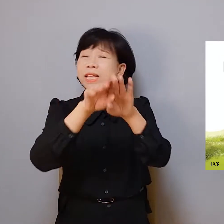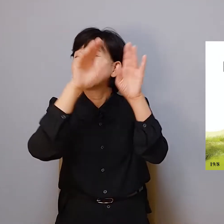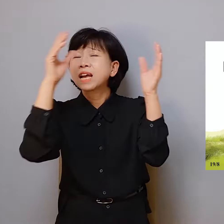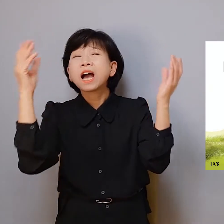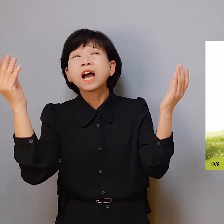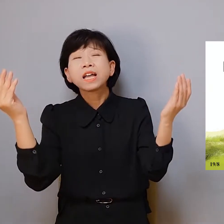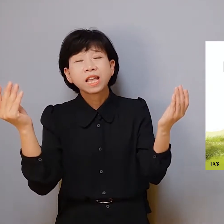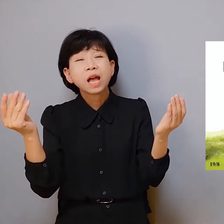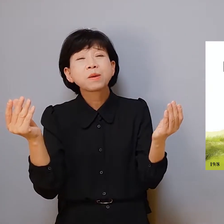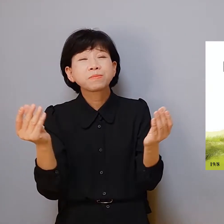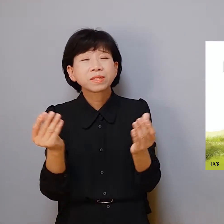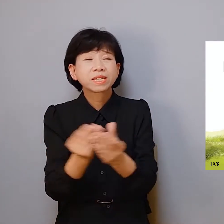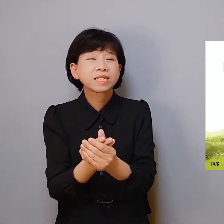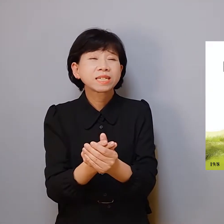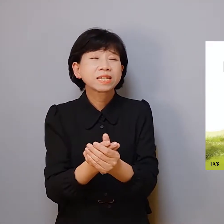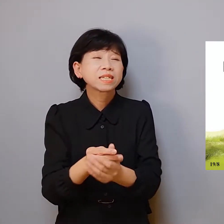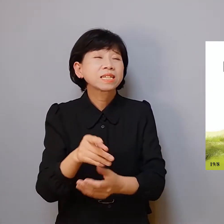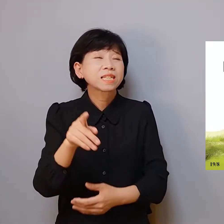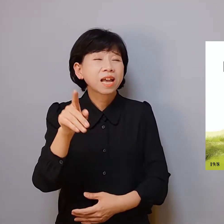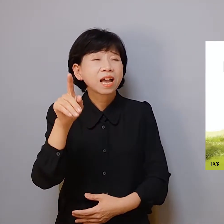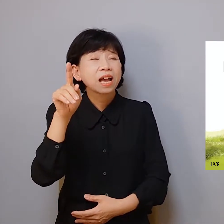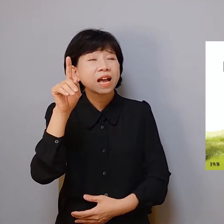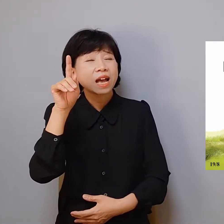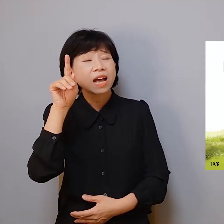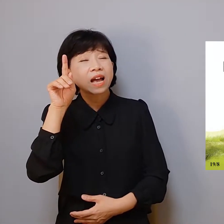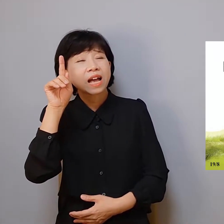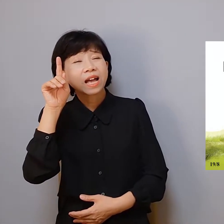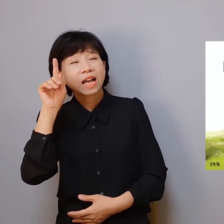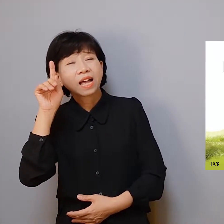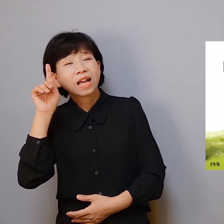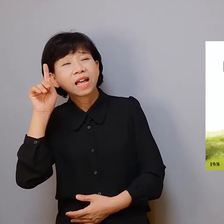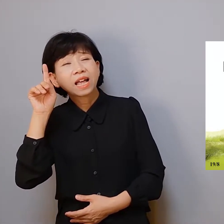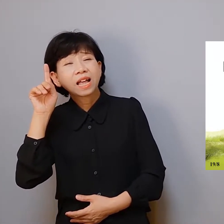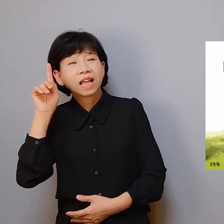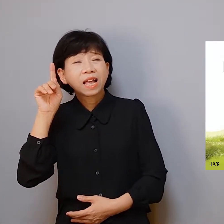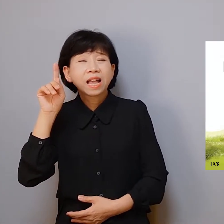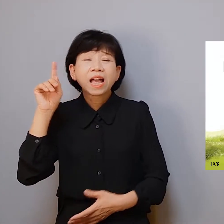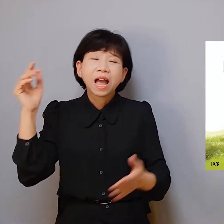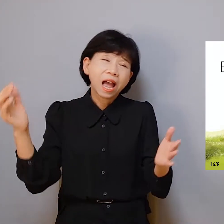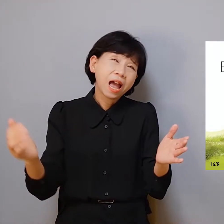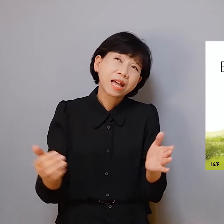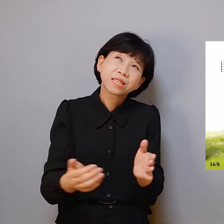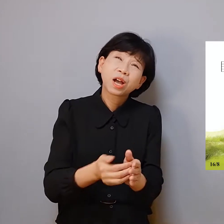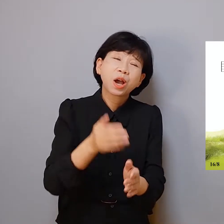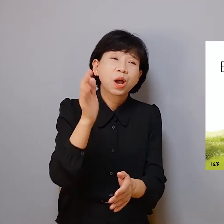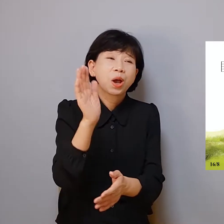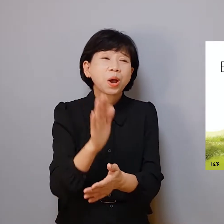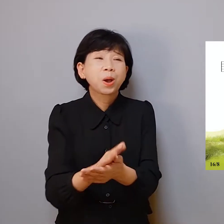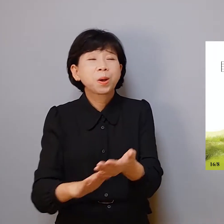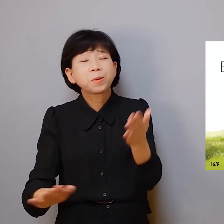주는 완전. 우리 두 손 높이 들고 한없는 주님의 은혜,